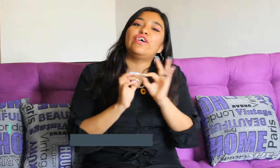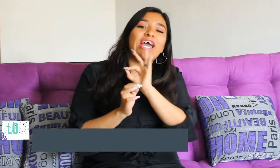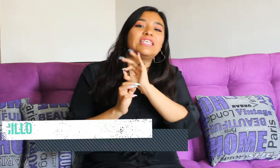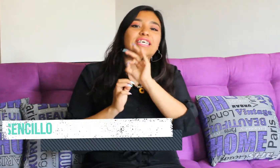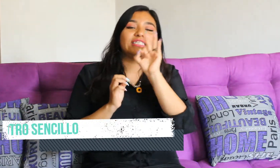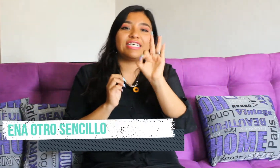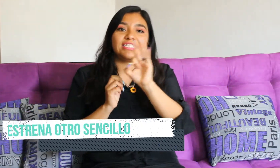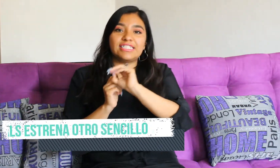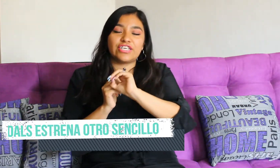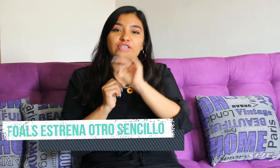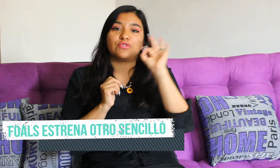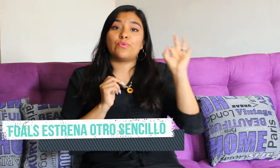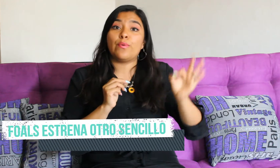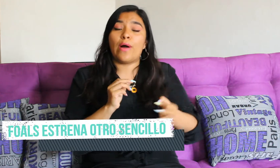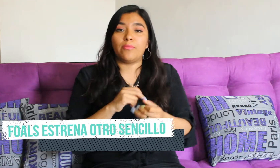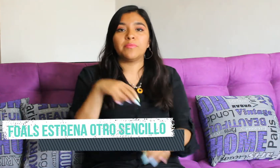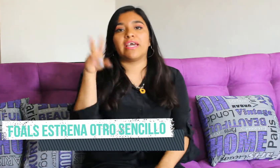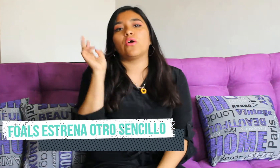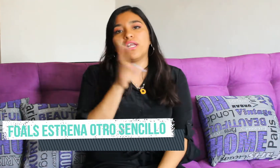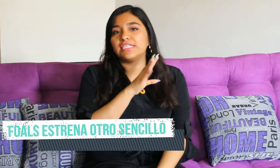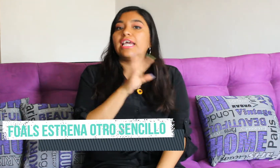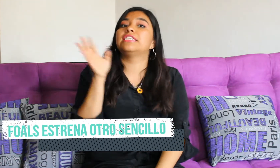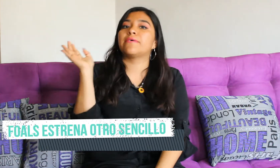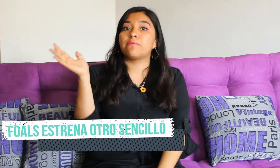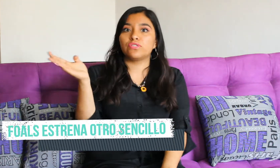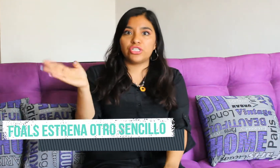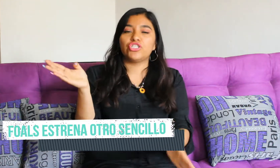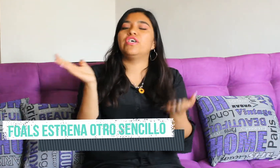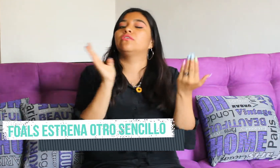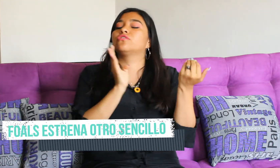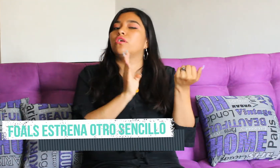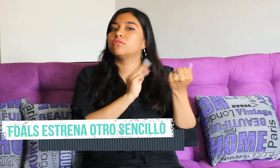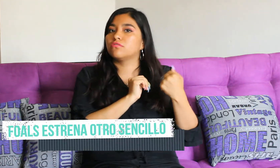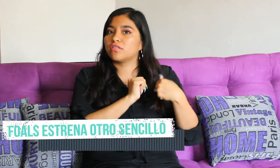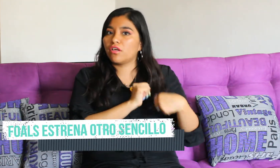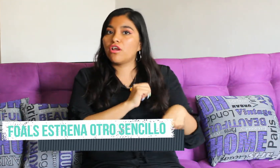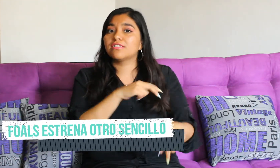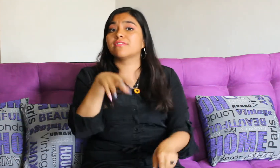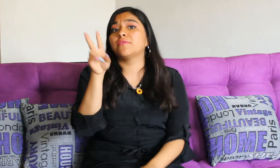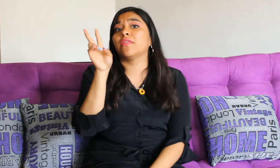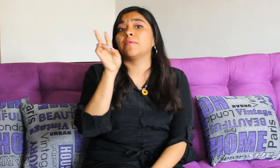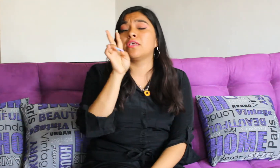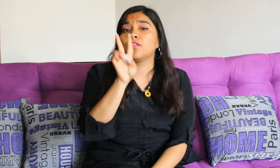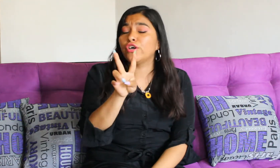el tercer sencillo de su nuevo álbum, que acuérdense que ya les habíamos dicho en los Rolando News anteriores que se iba a dividir en dos,